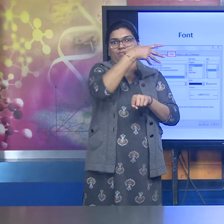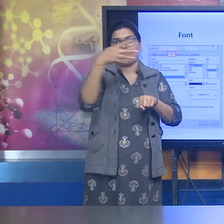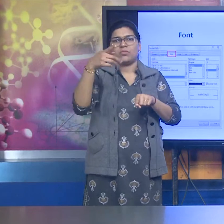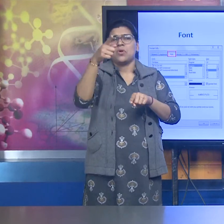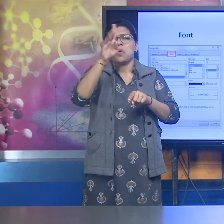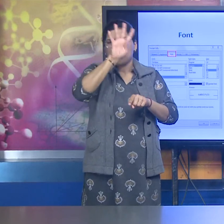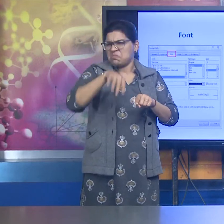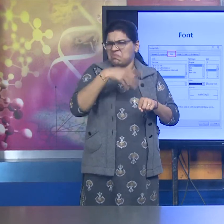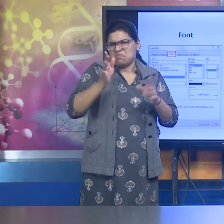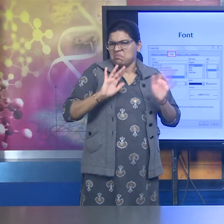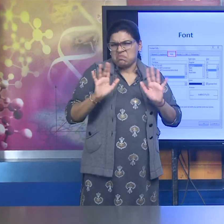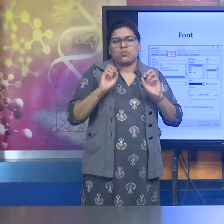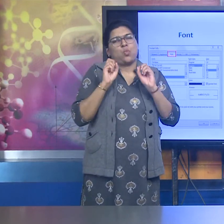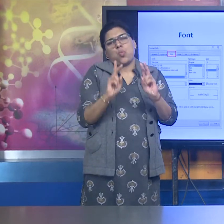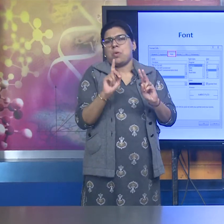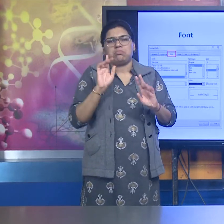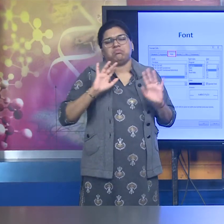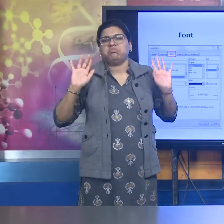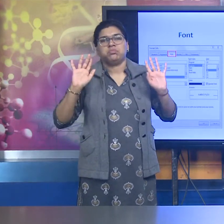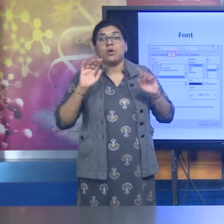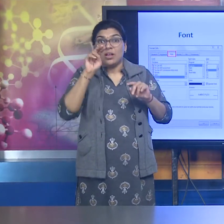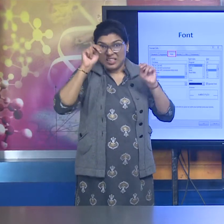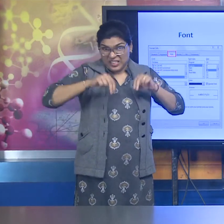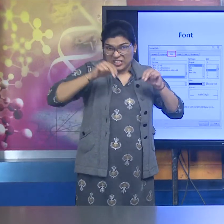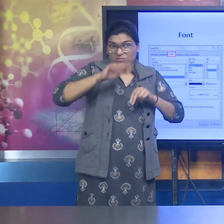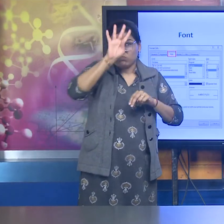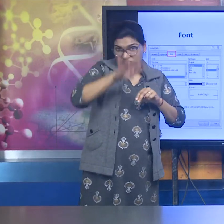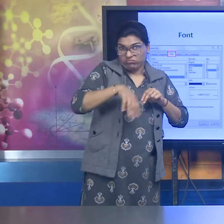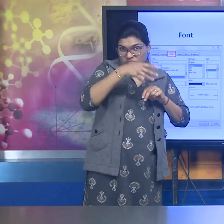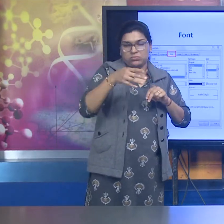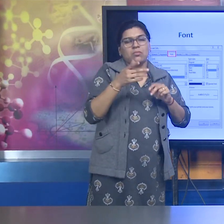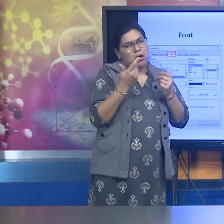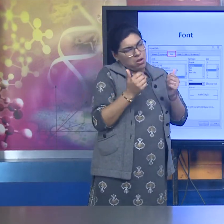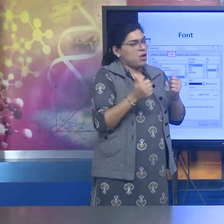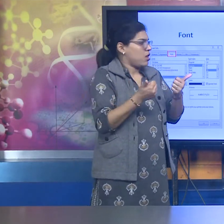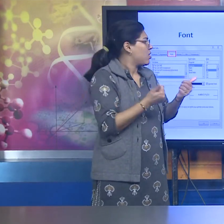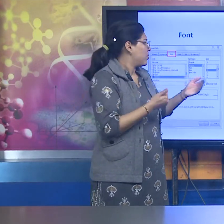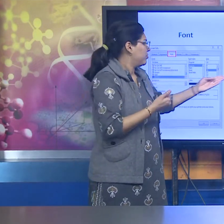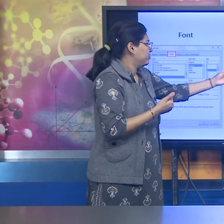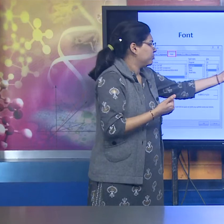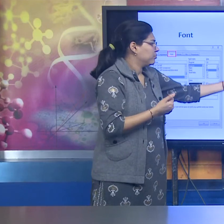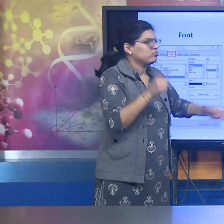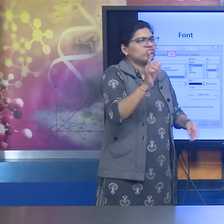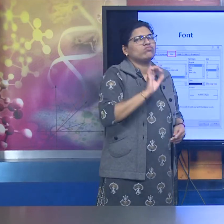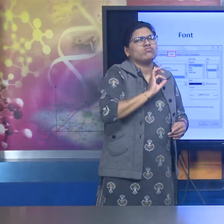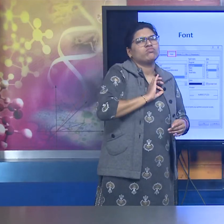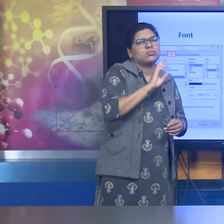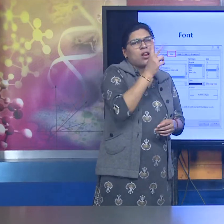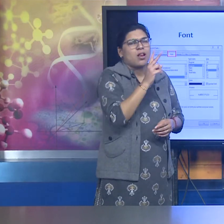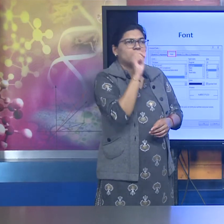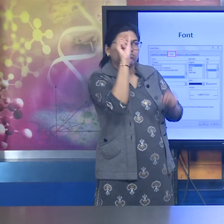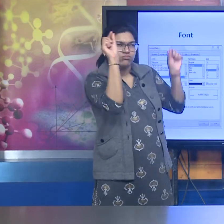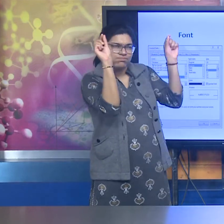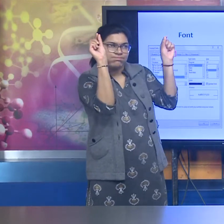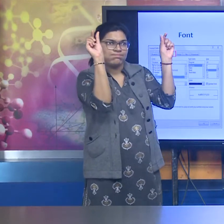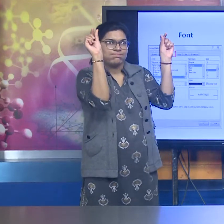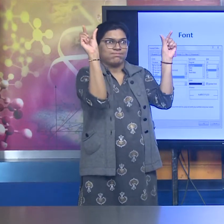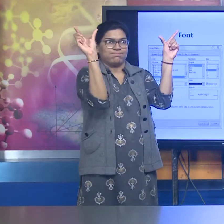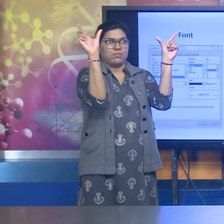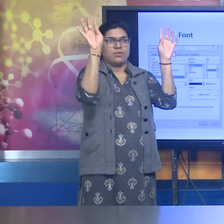Which kind of border you want. If it's not important, you can leave it. But if you want